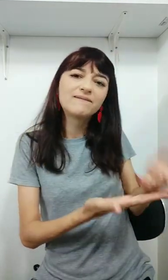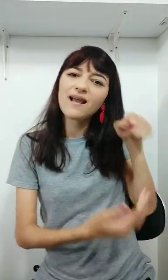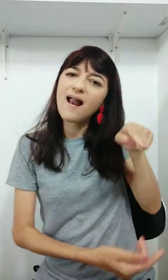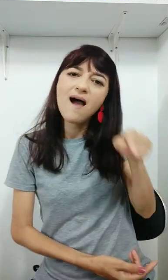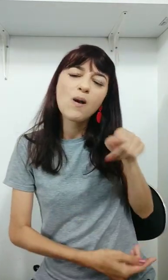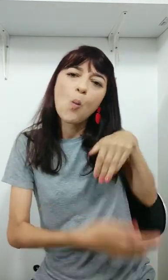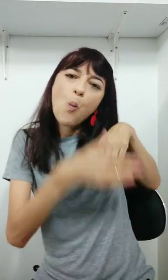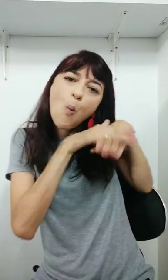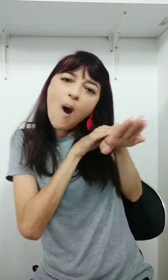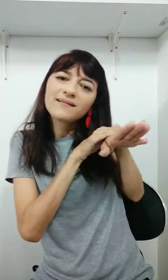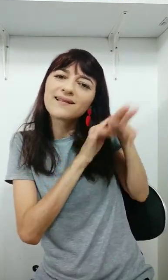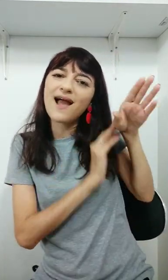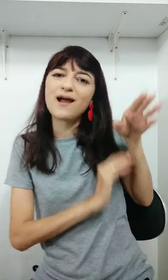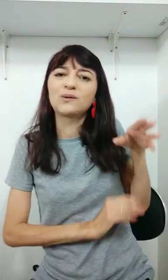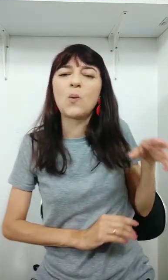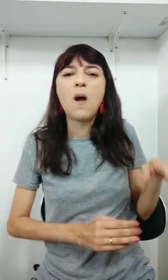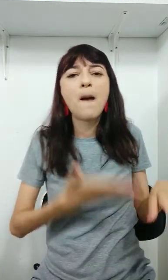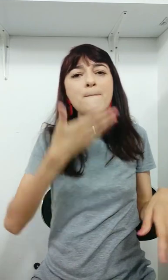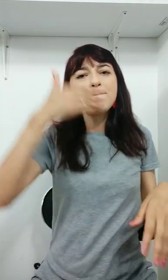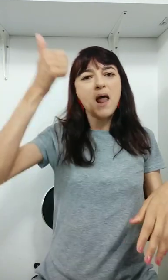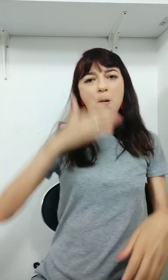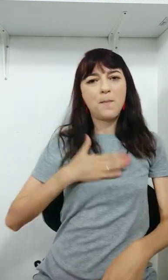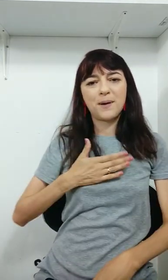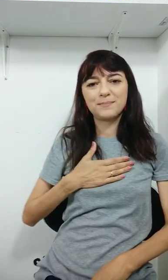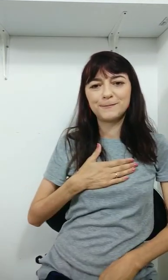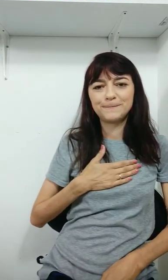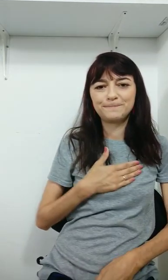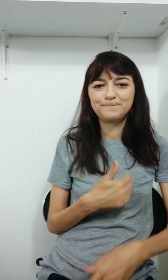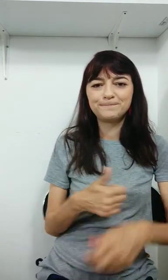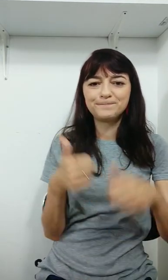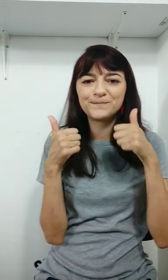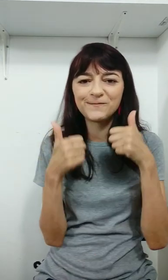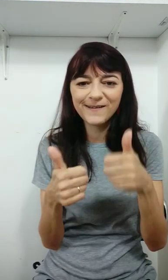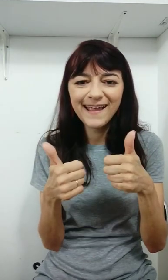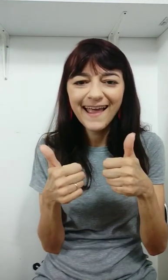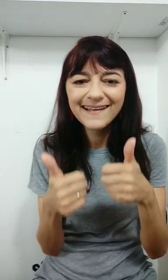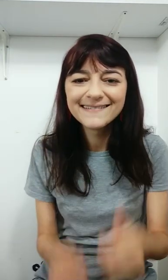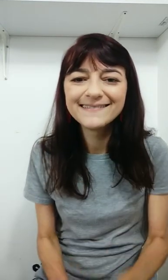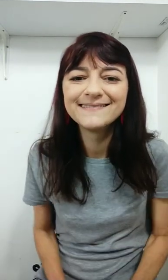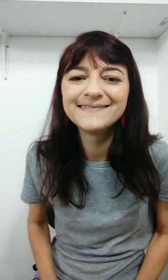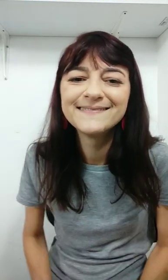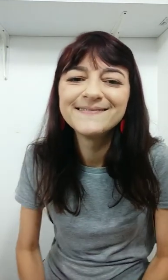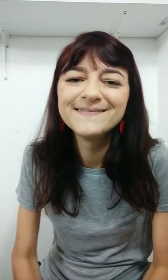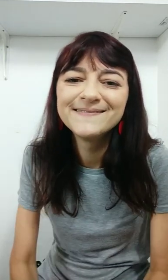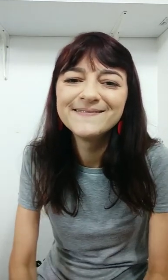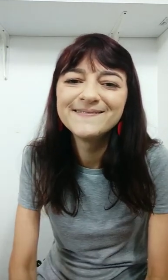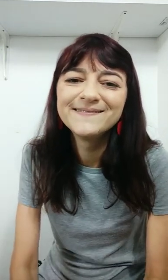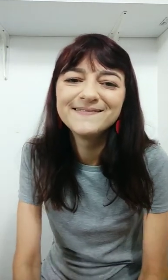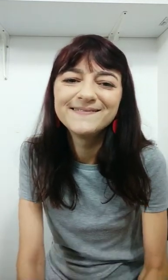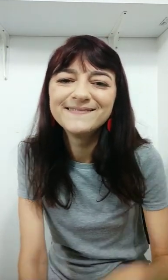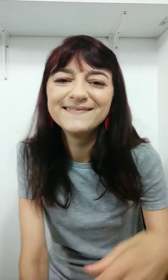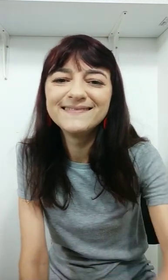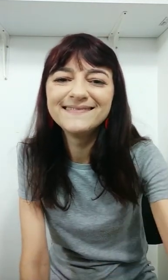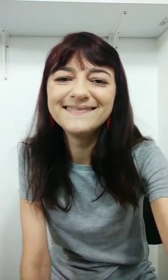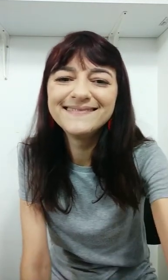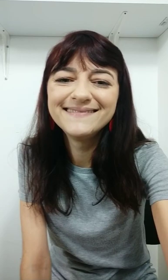não, o Telegram tem um arquivo de sinais lá que eu ensinei para as pessoas. Então, esses são os meios para avisar vocês, tá